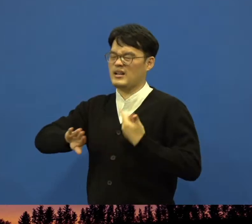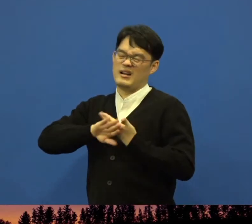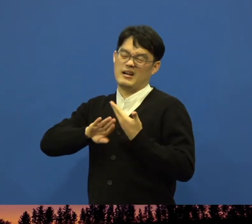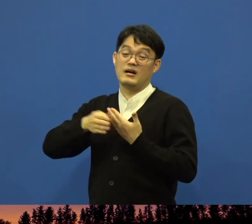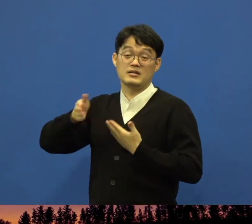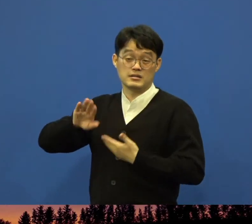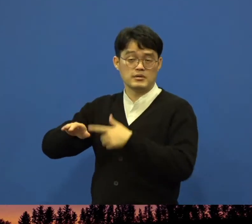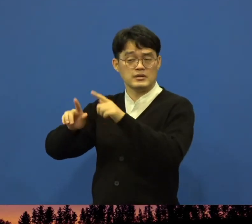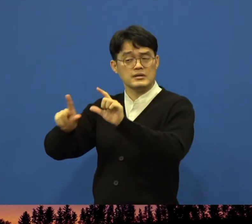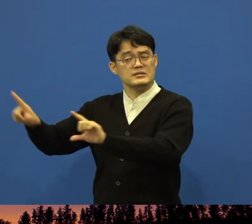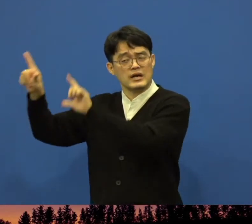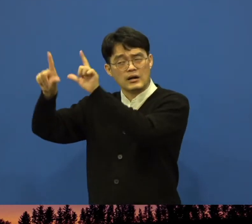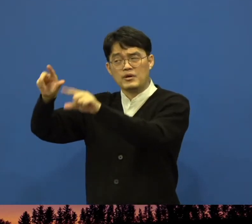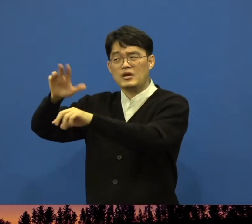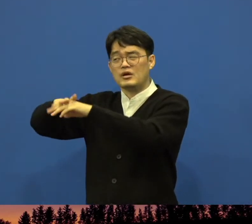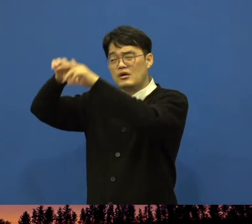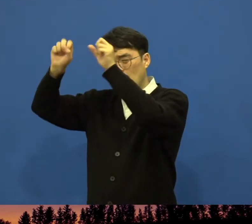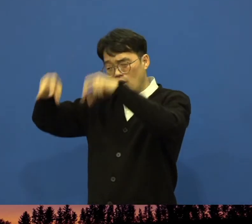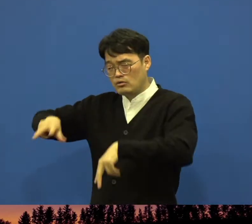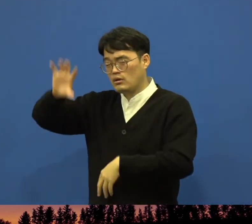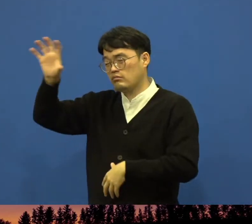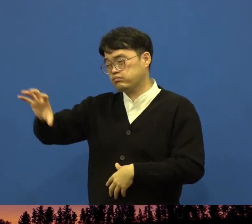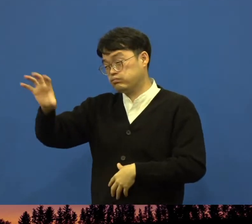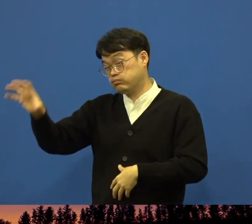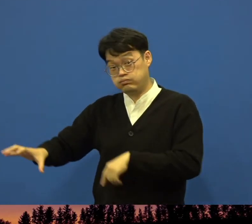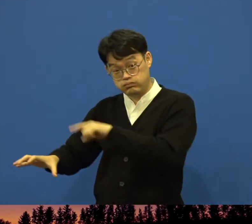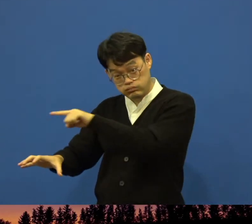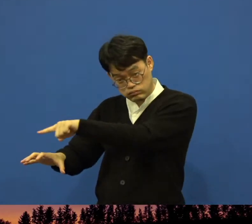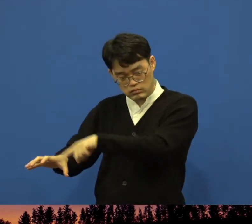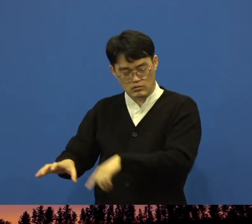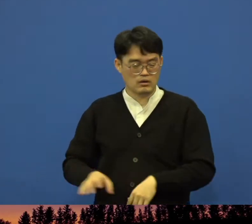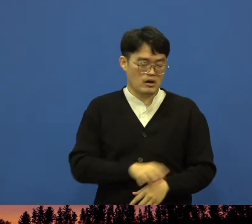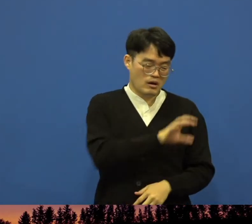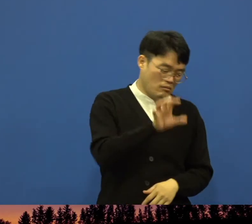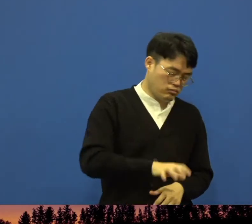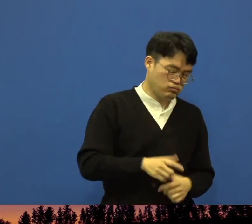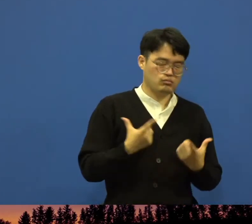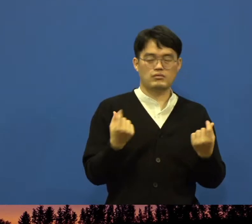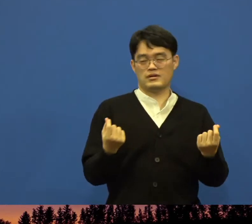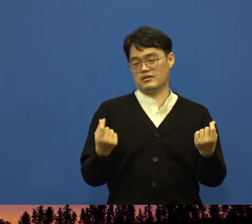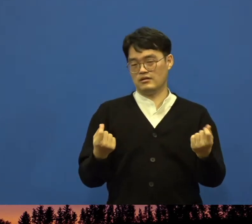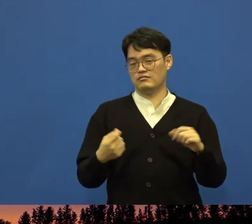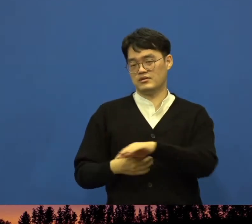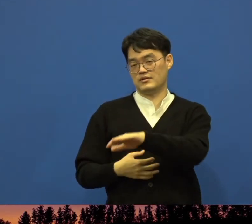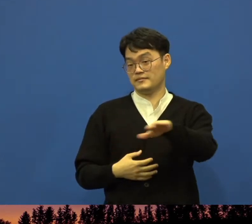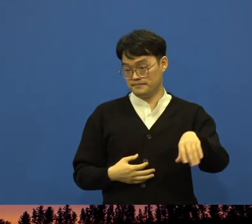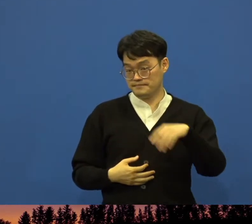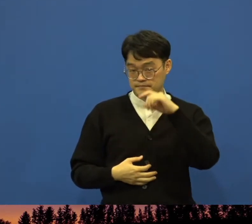비슷해요. 공부하고, 그죠? 죽도록 공부하고, 시험 치고,